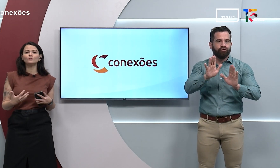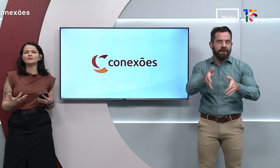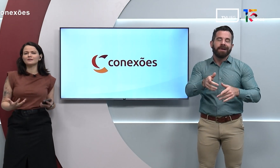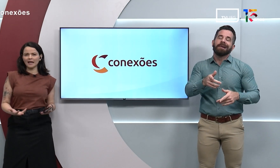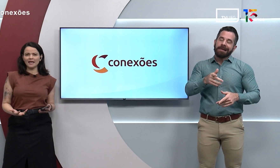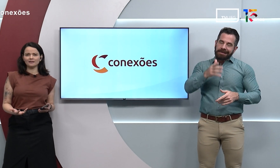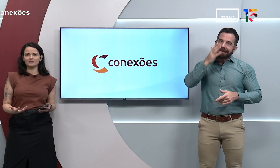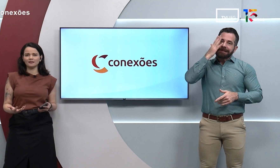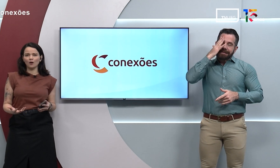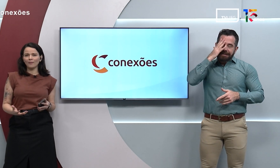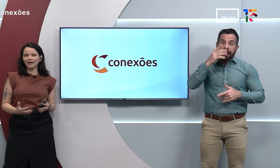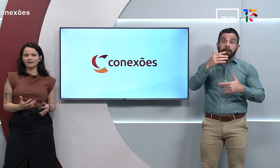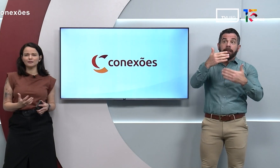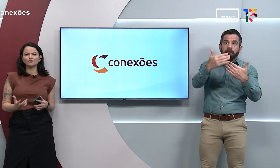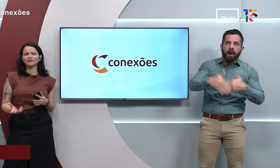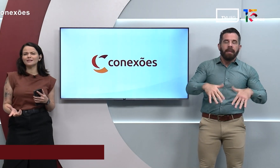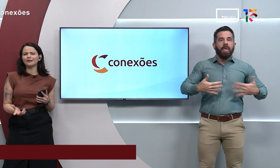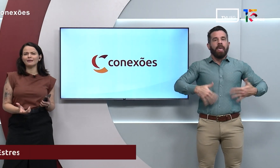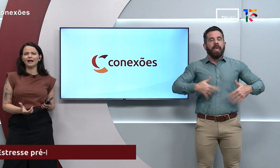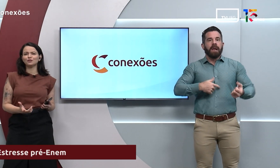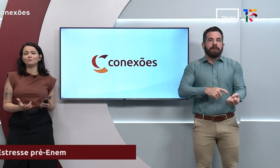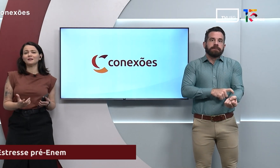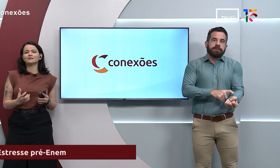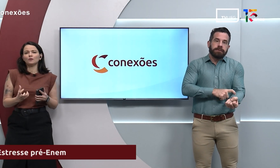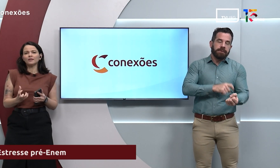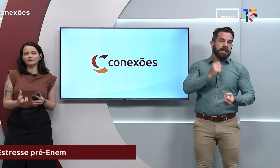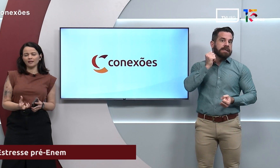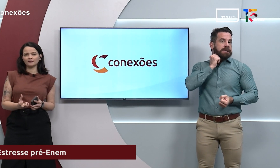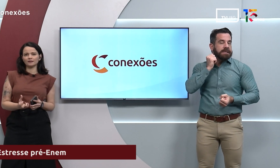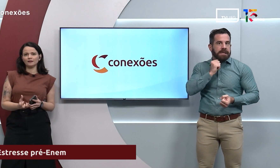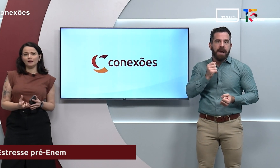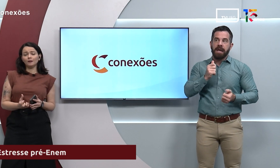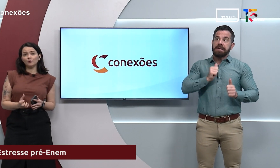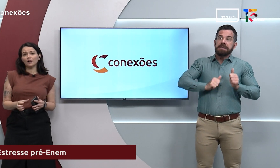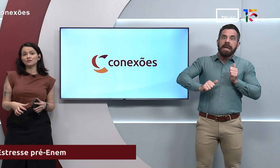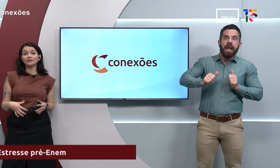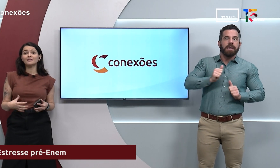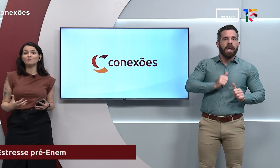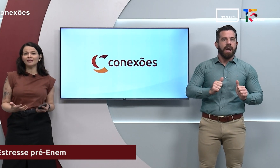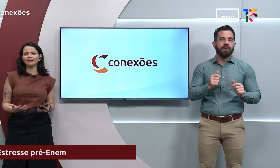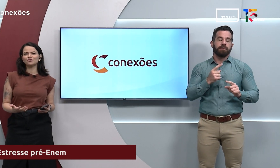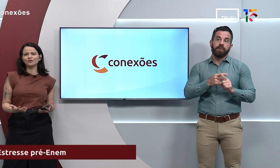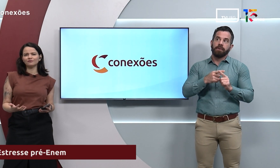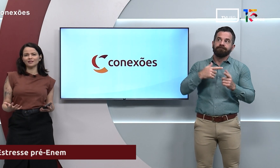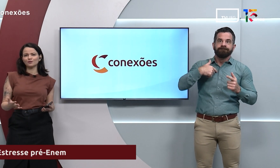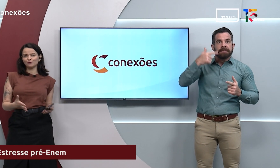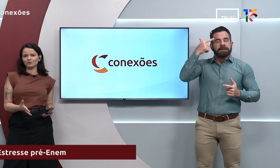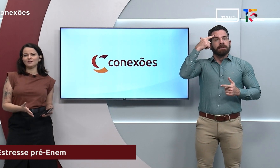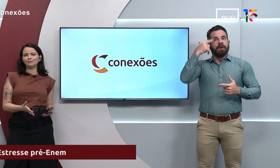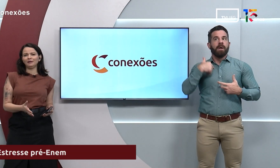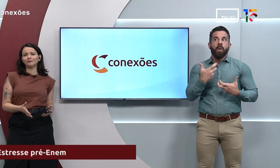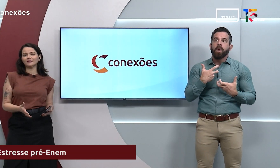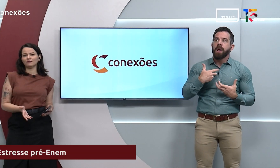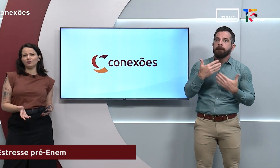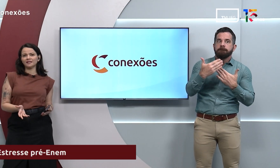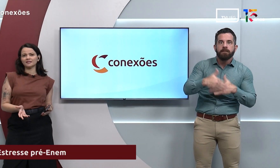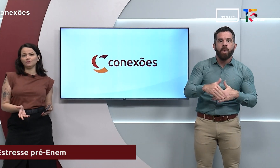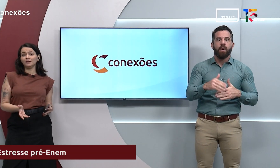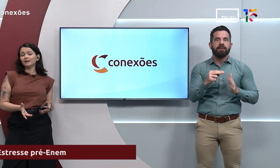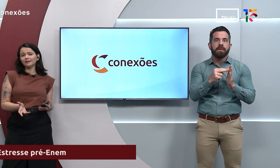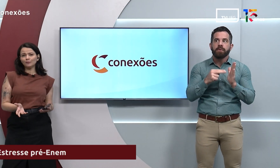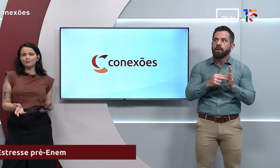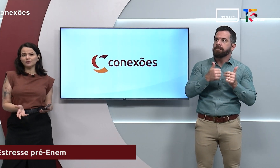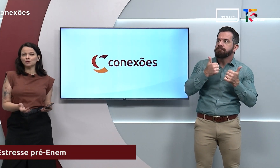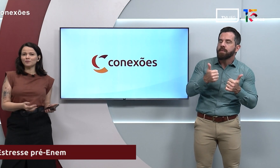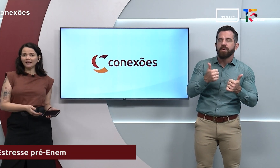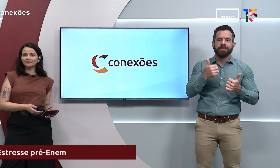aumento do estresse e a uma reação de ansiedade e pressão intensa por causa da expectativa sobre o desempenho nessa avaliação